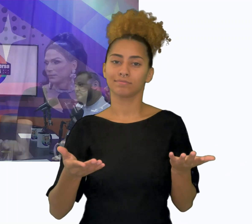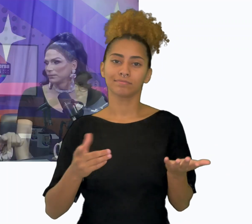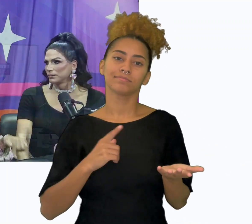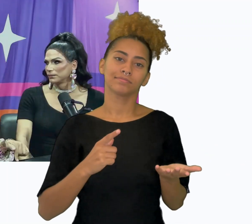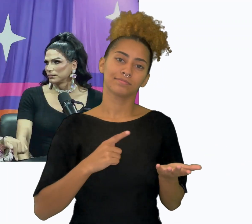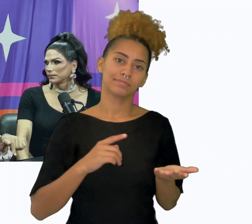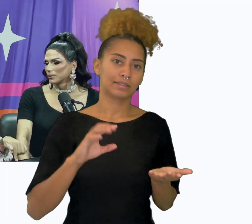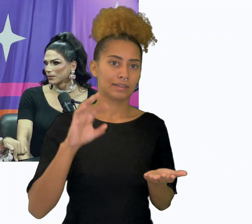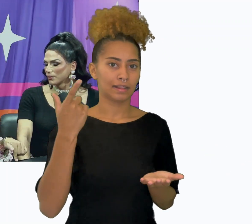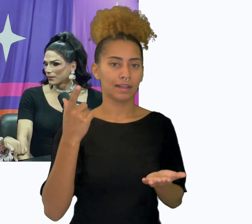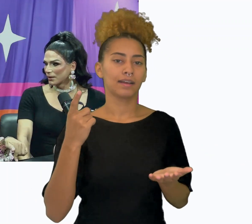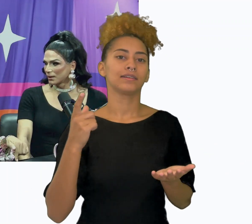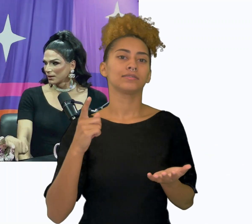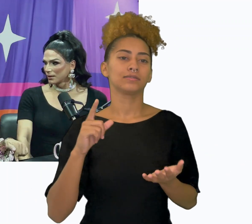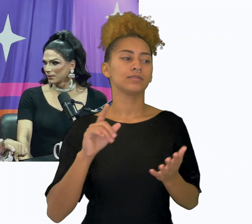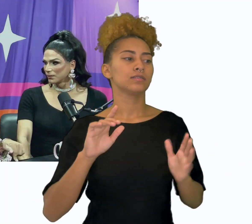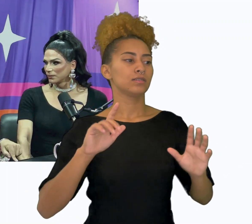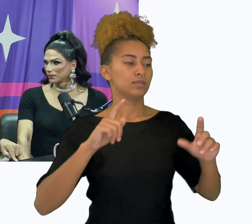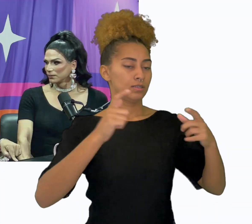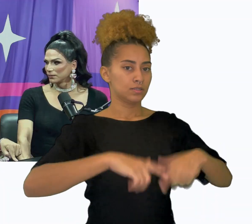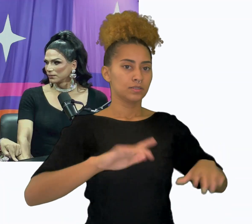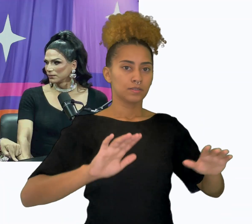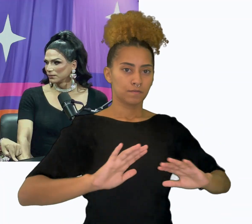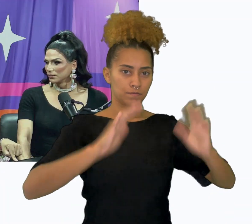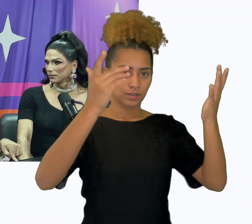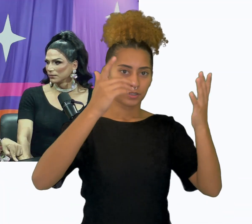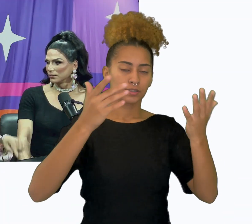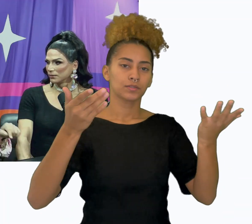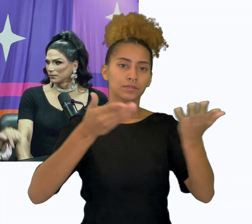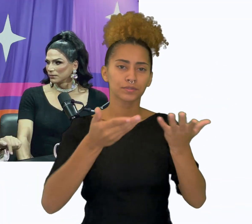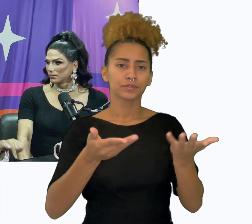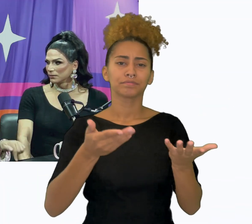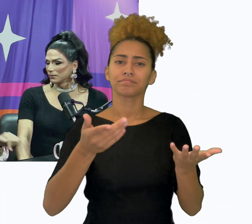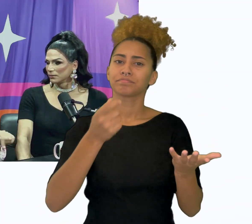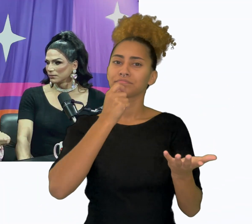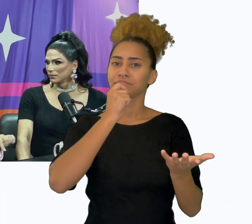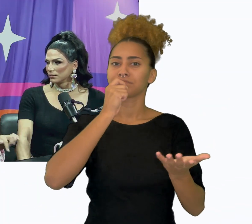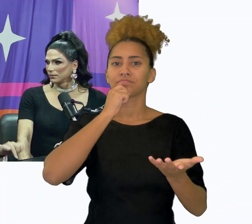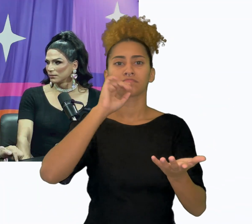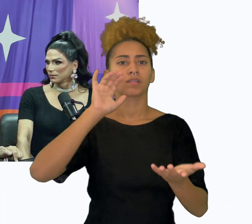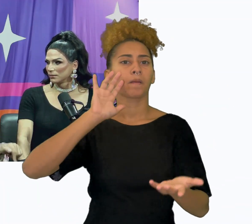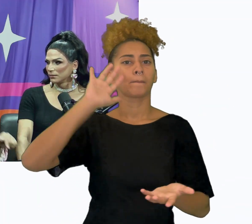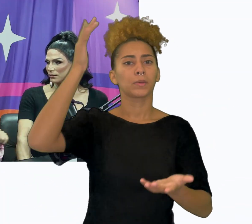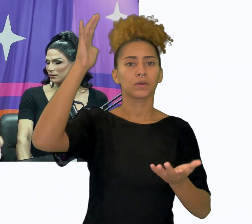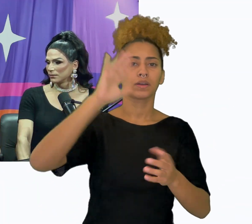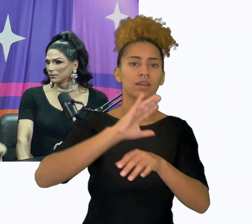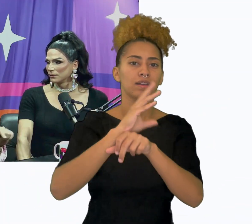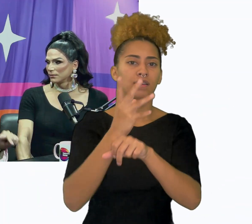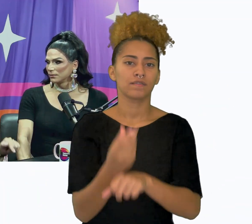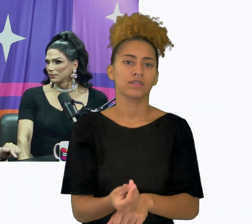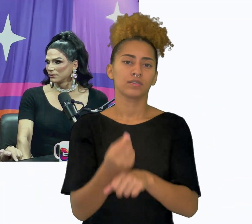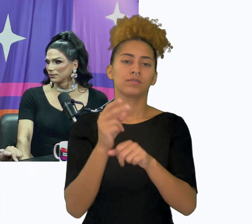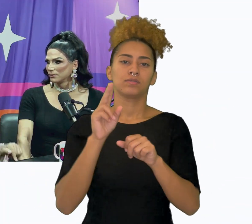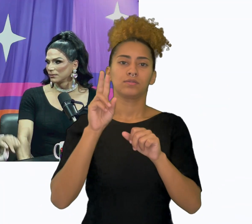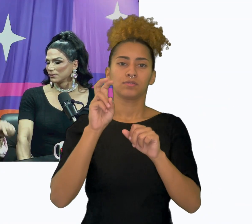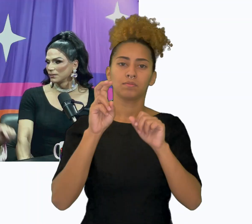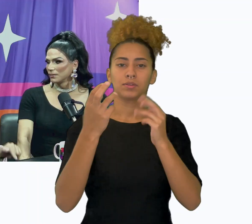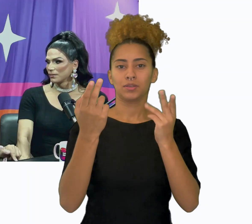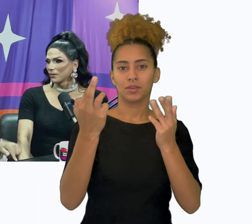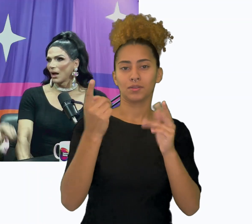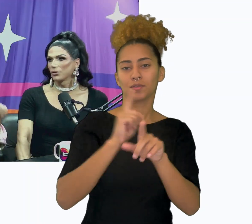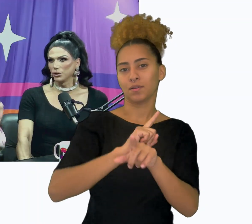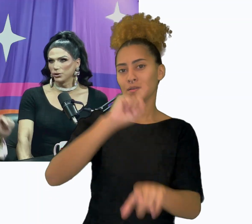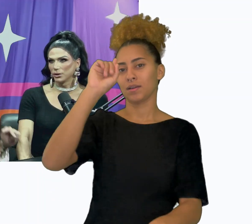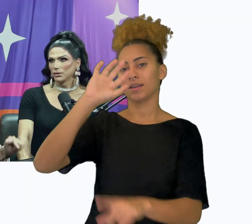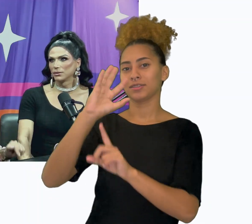mesmo com a boate que a gente tem em Fortaleza, ainda não aconteceu um evento nas proporções dos